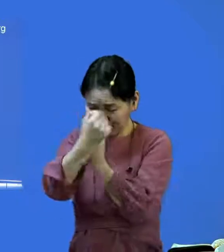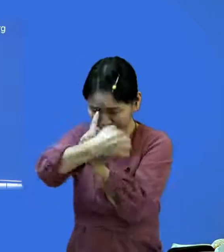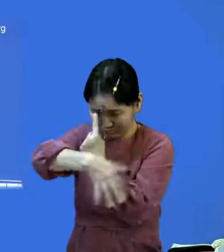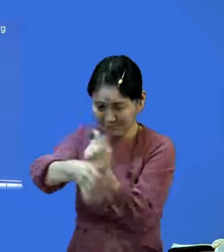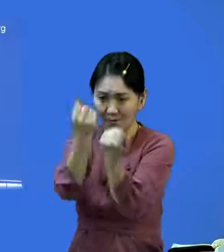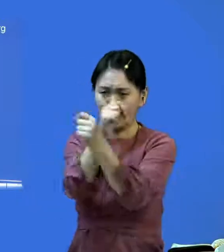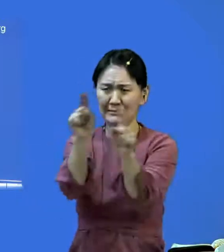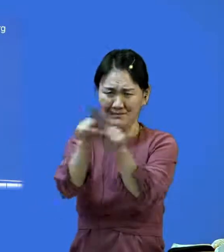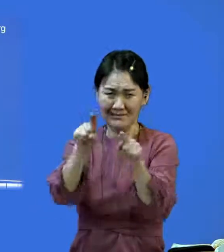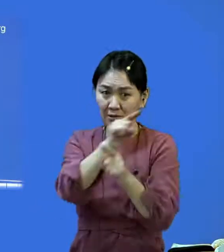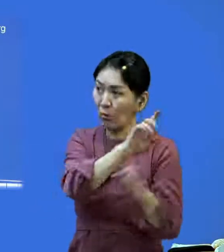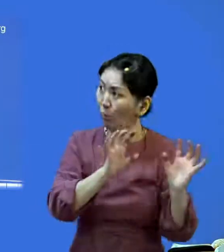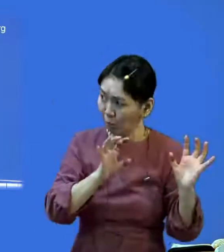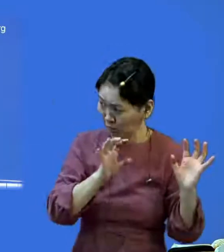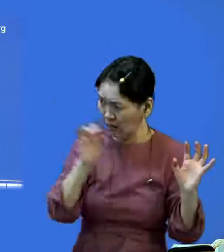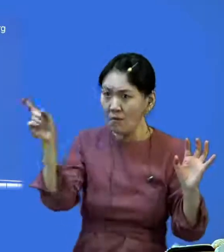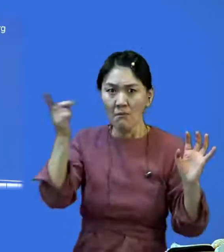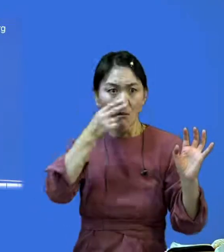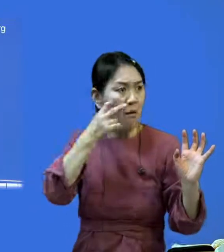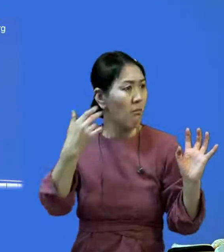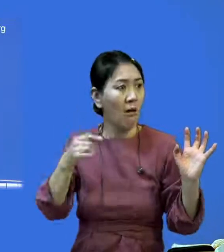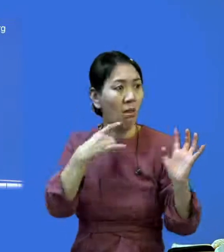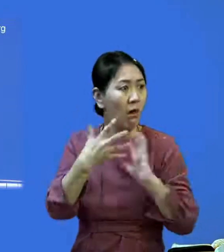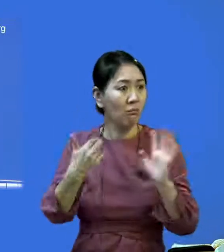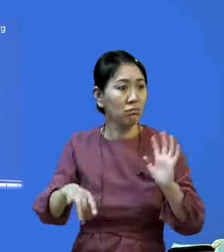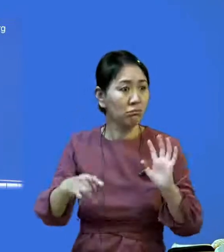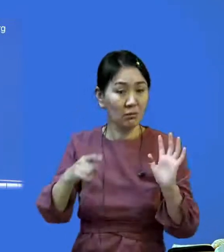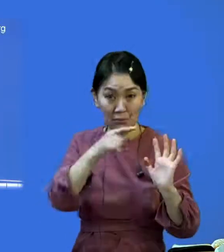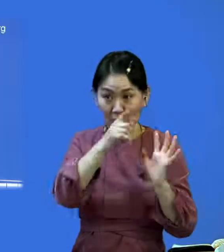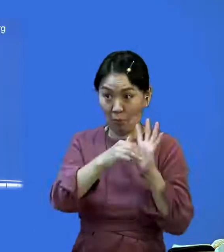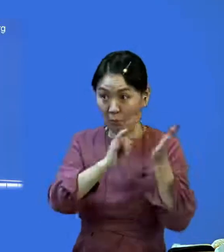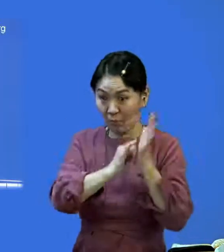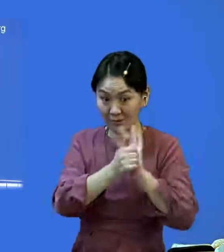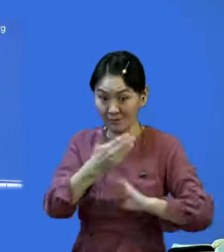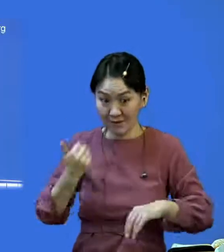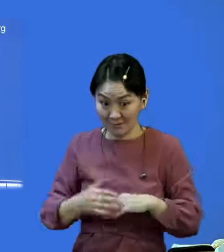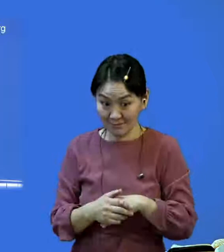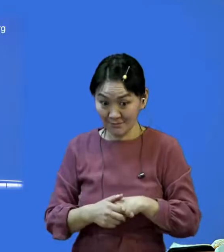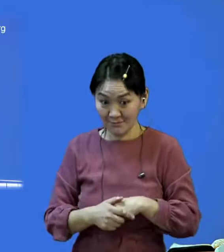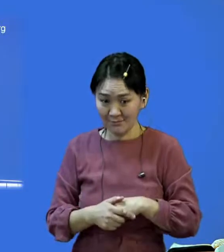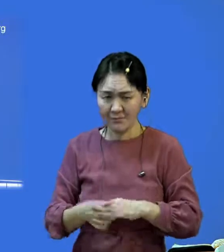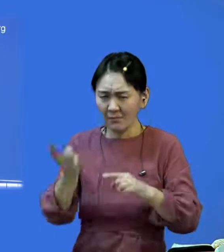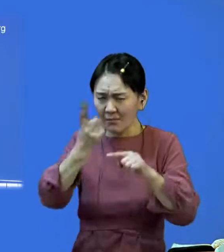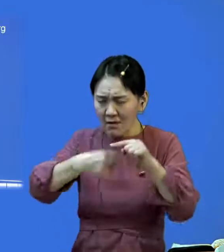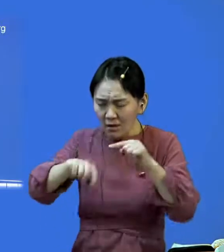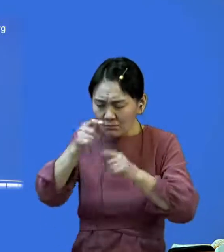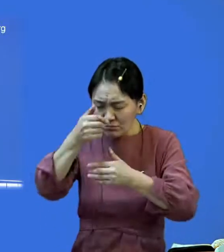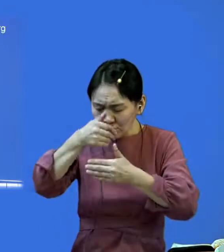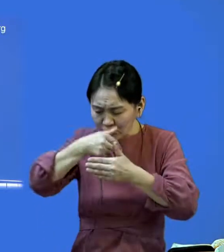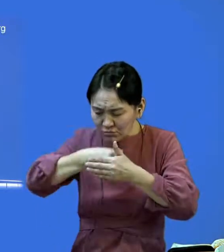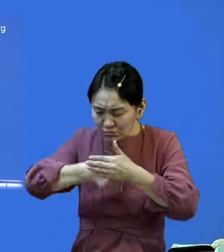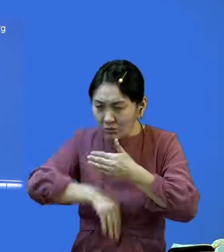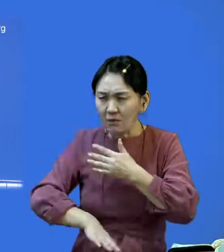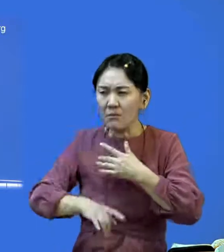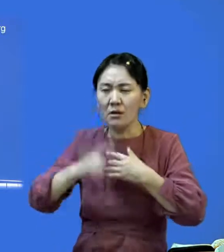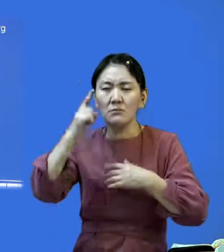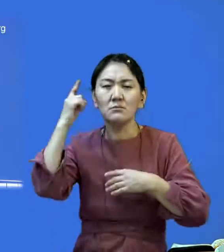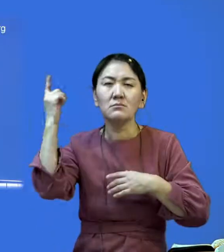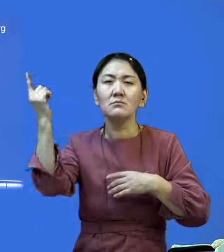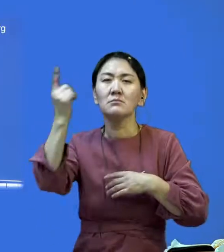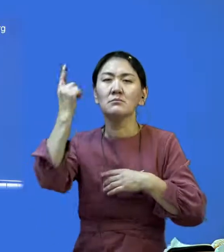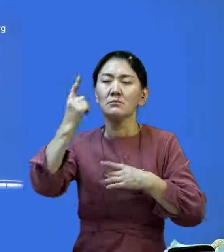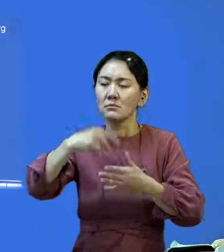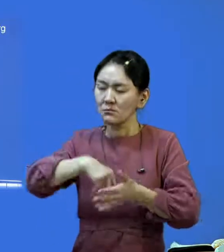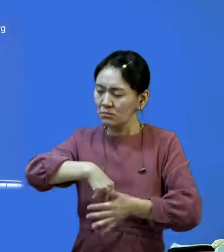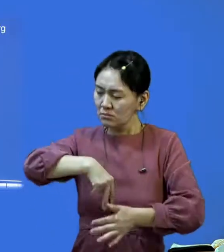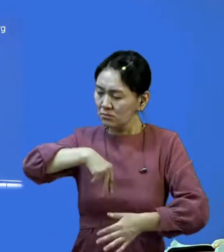нь мэдэхгүй байгаа даа учраас тэгээд байна. Дахин төрлөө гэх юм бол зүгээр өстой нэг тийм ээ маш хүндр оргил дээр л хурчихсан юм шиг ойлгоод байгаа юм